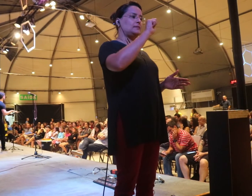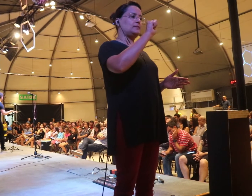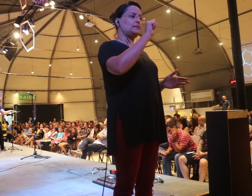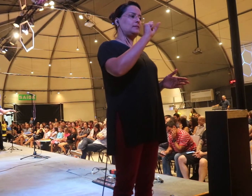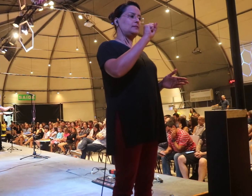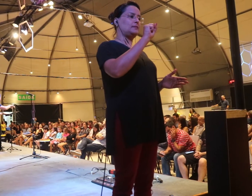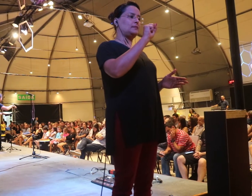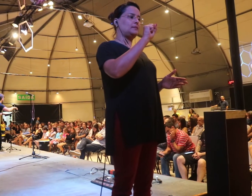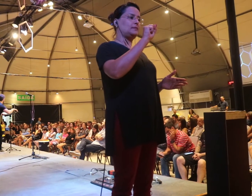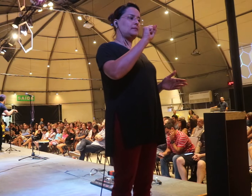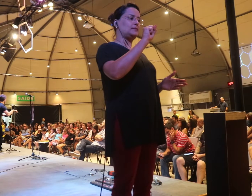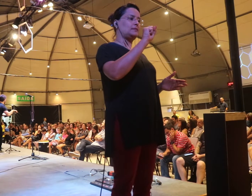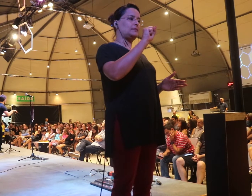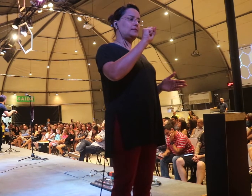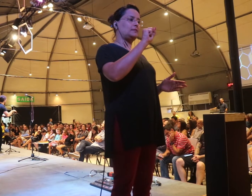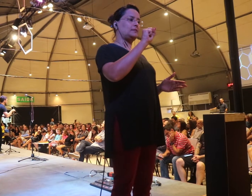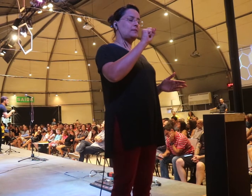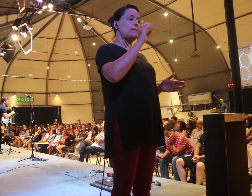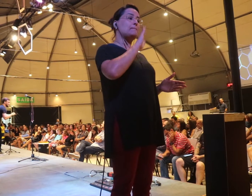Paulo começa com mais.